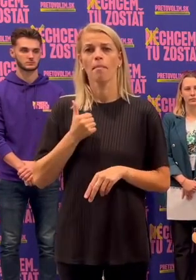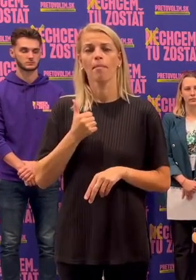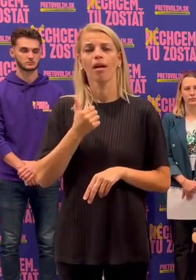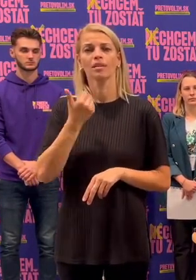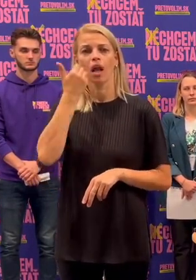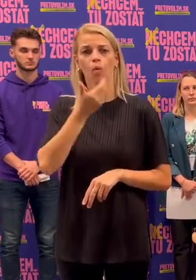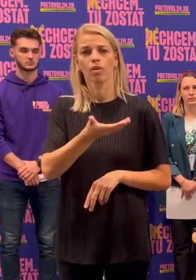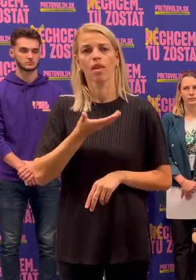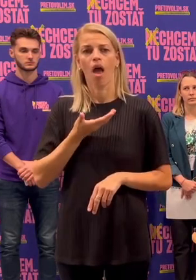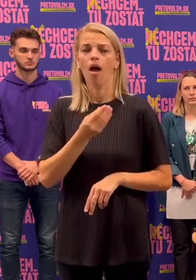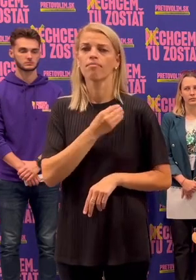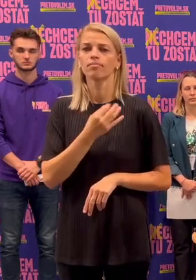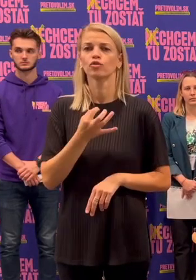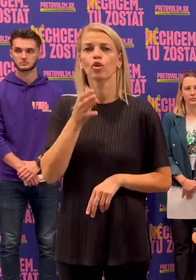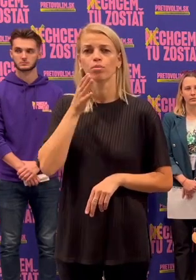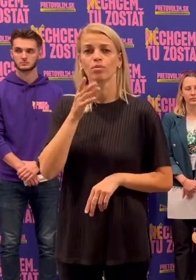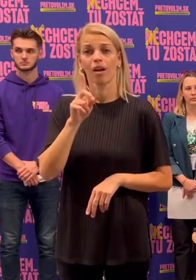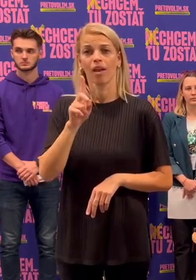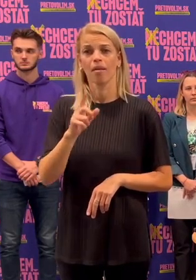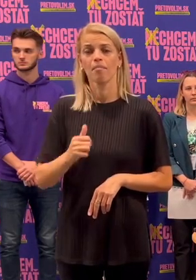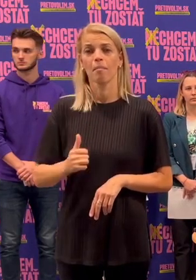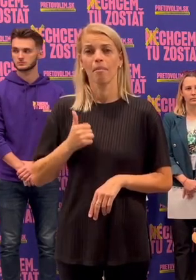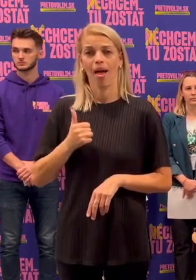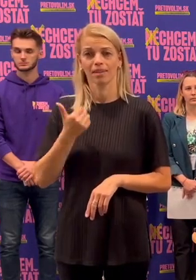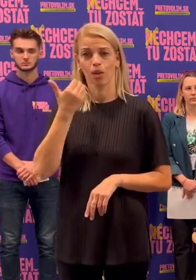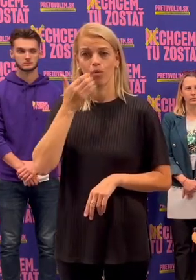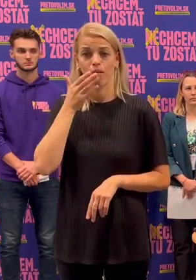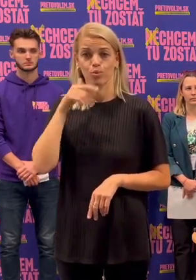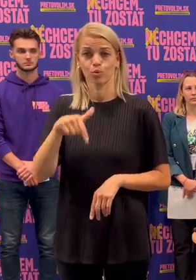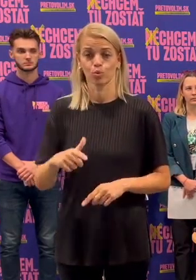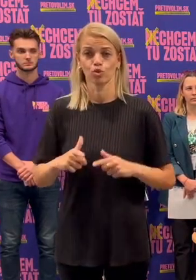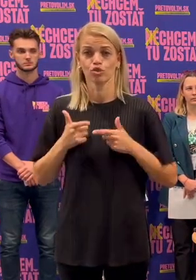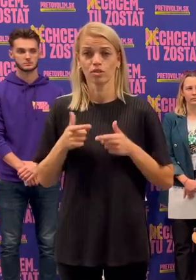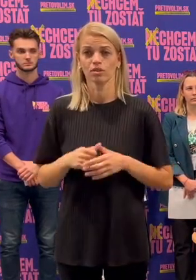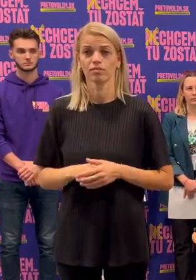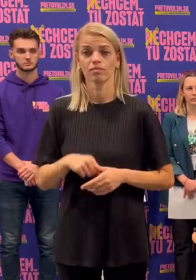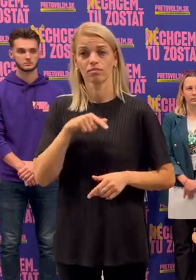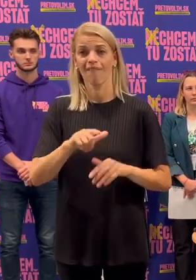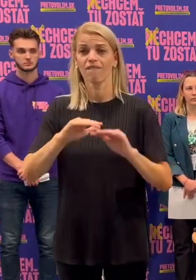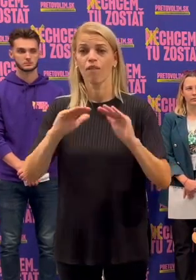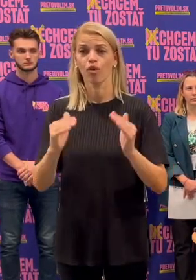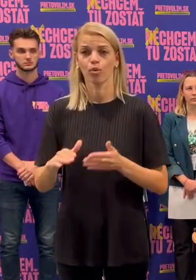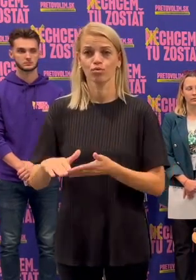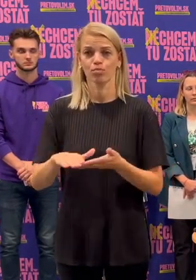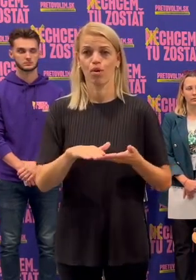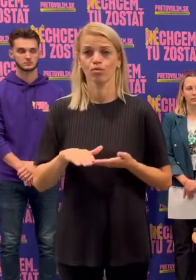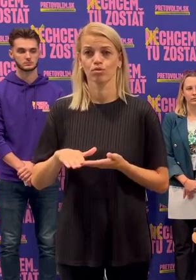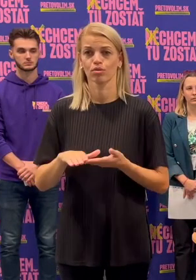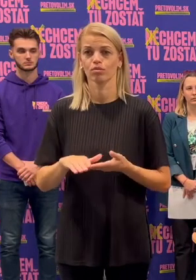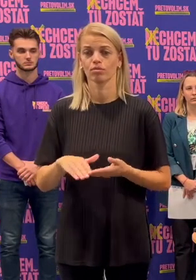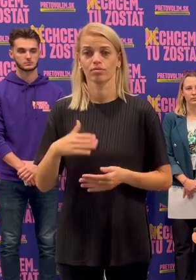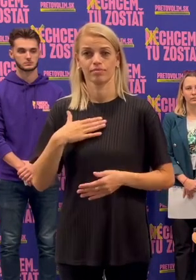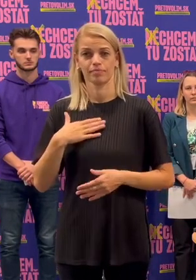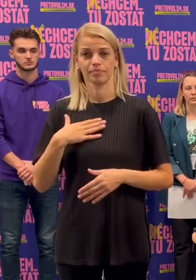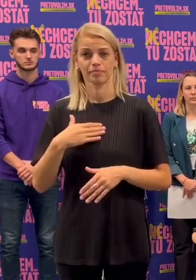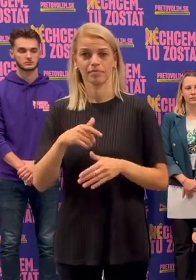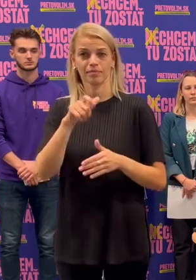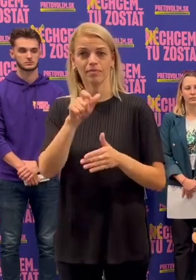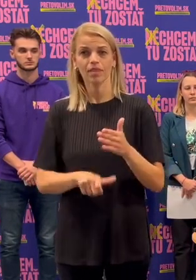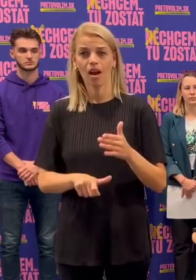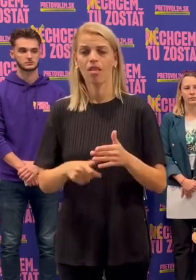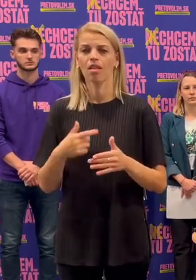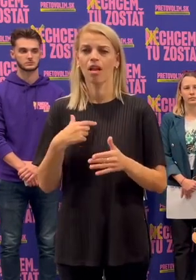byť v budúcnosti. Ale práve mladí ľudia sú tí, ktorí tu budú žiť, ktorí formujú tú spoločnosť. My v Študentskej rade vysokých škôl riešime